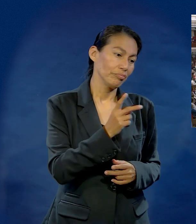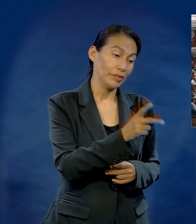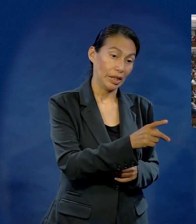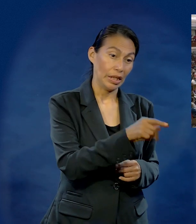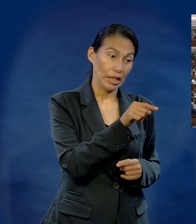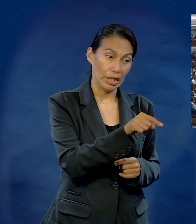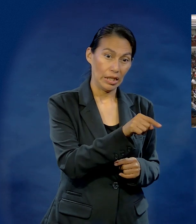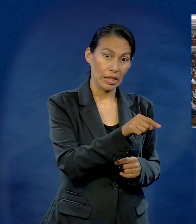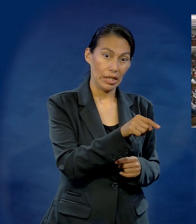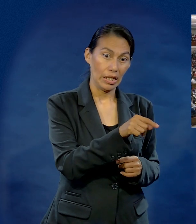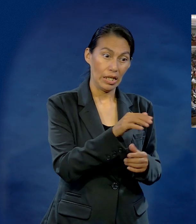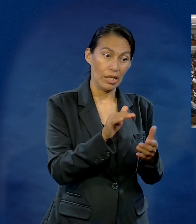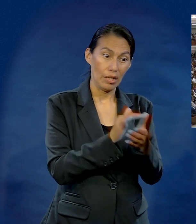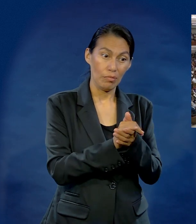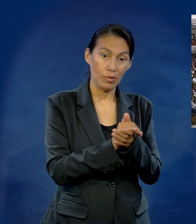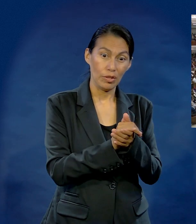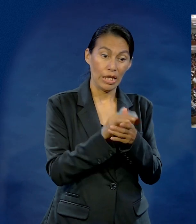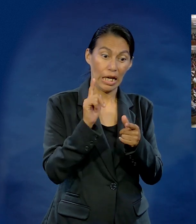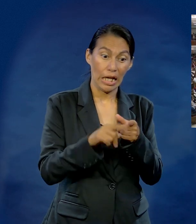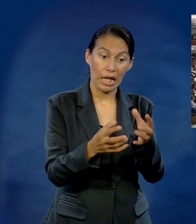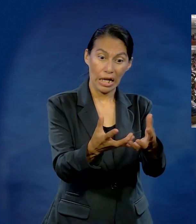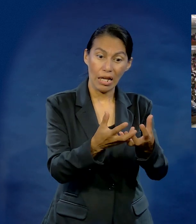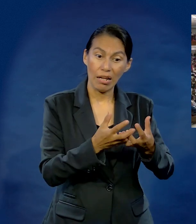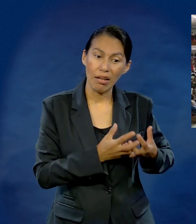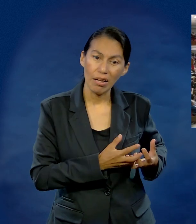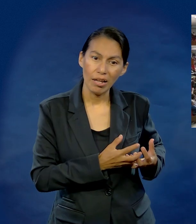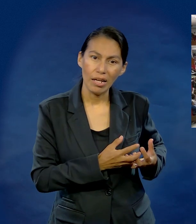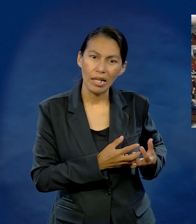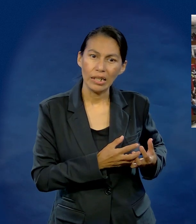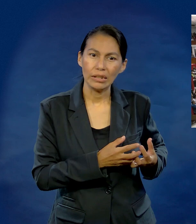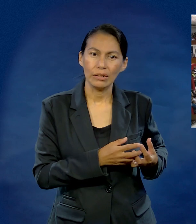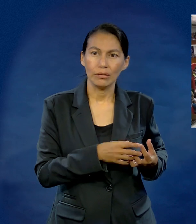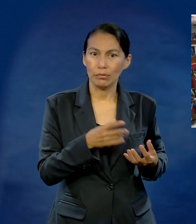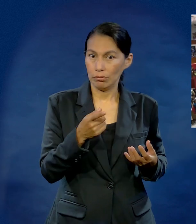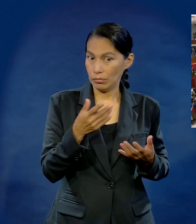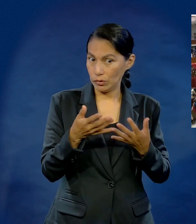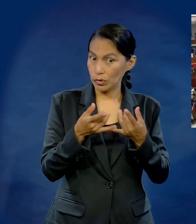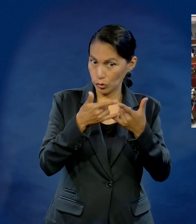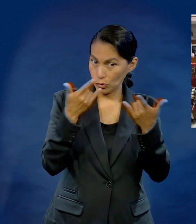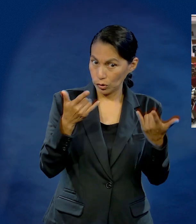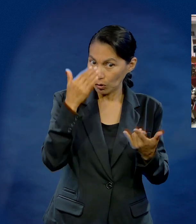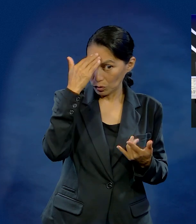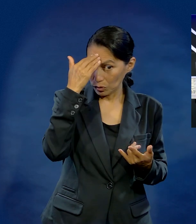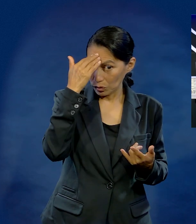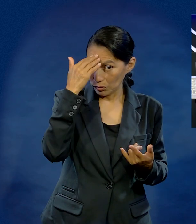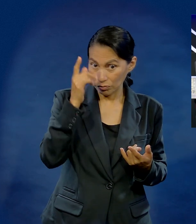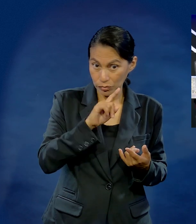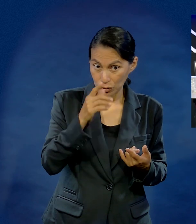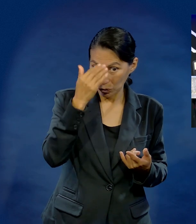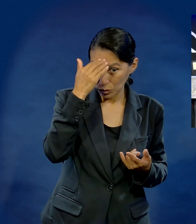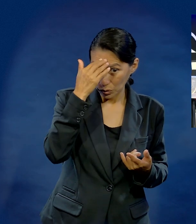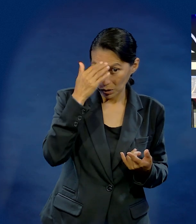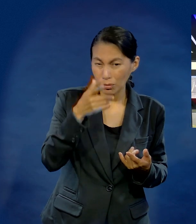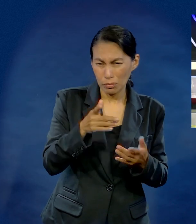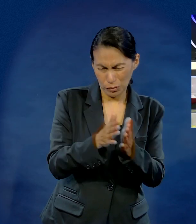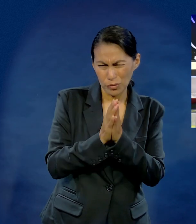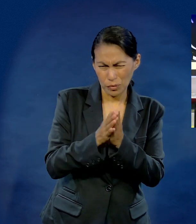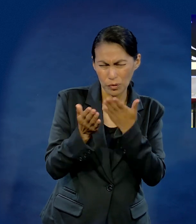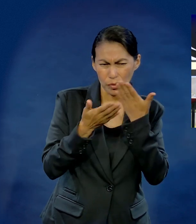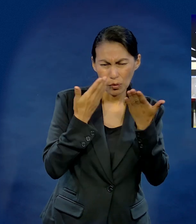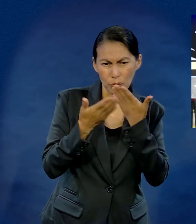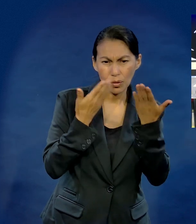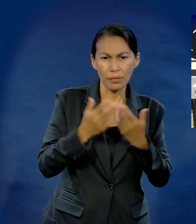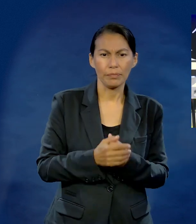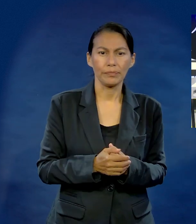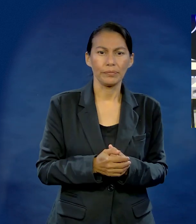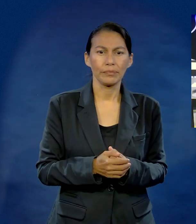Abraham tiene una actitud de enfrentar su problema fuera de la palabra de Dios, ni